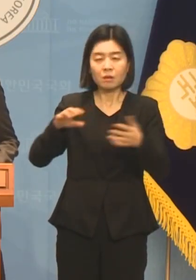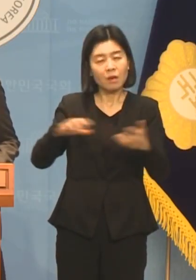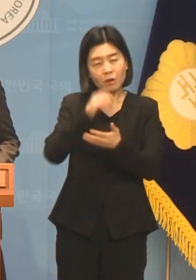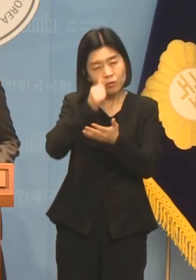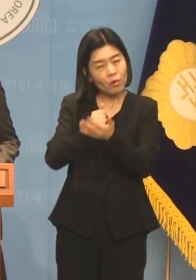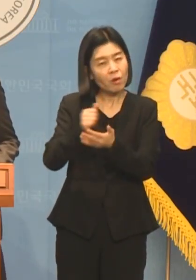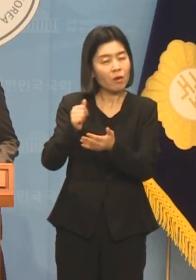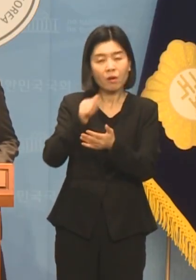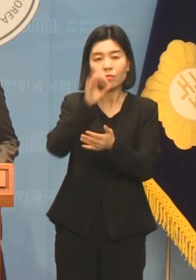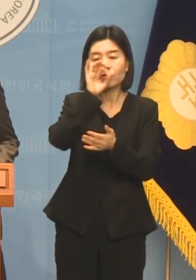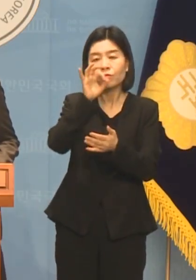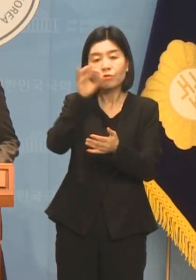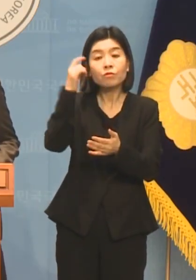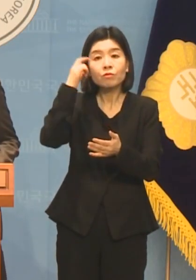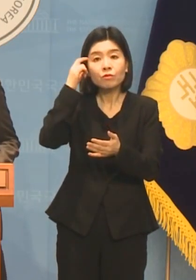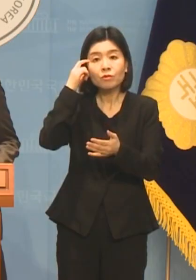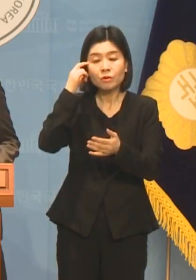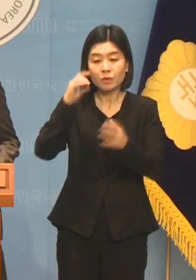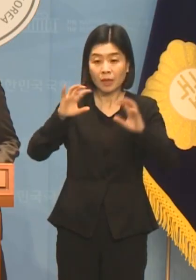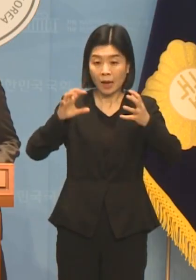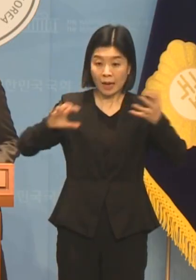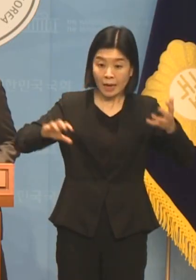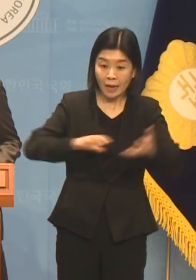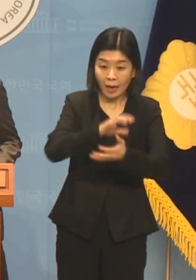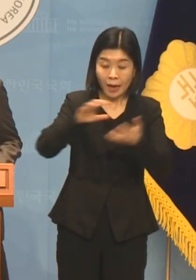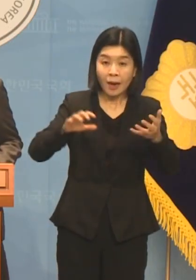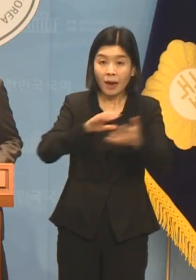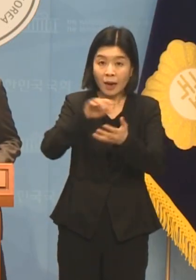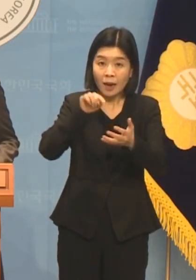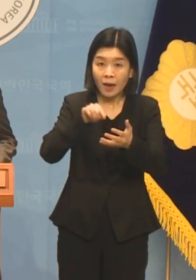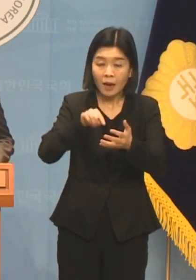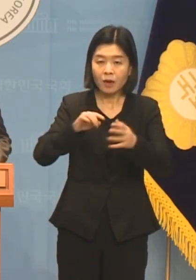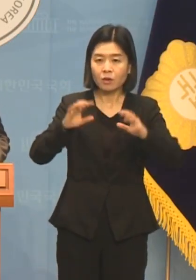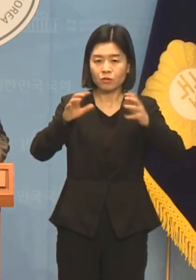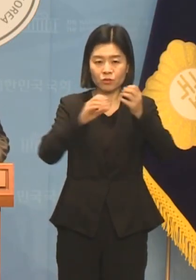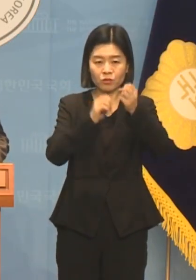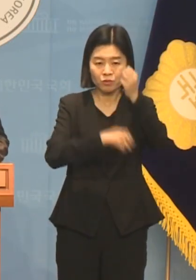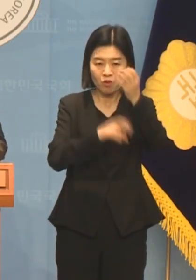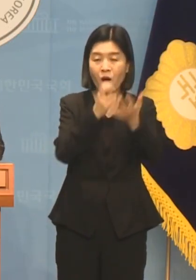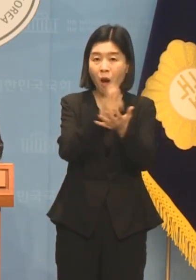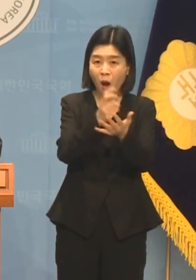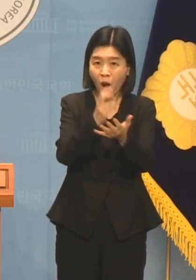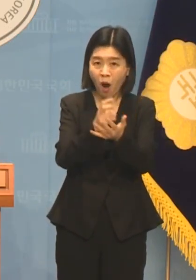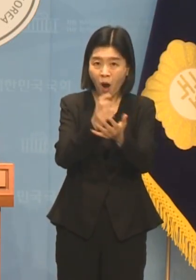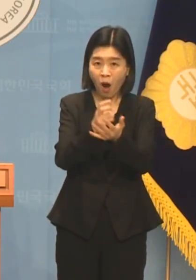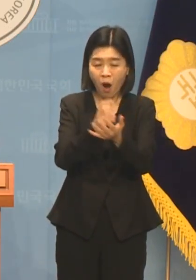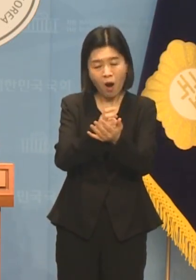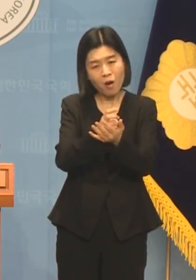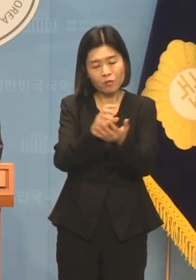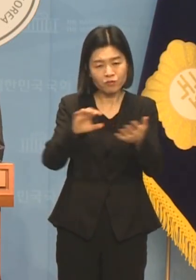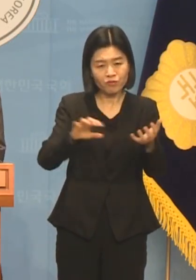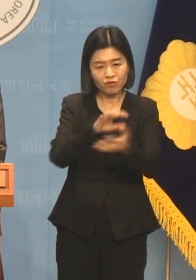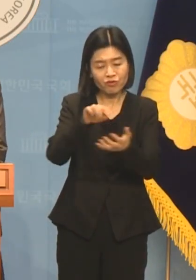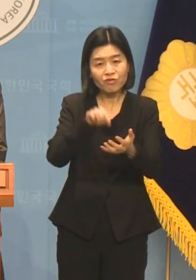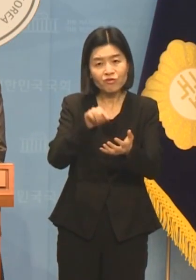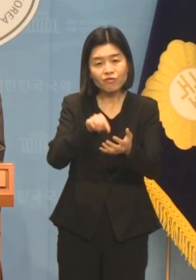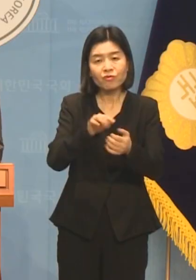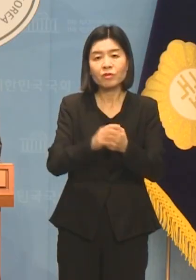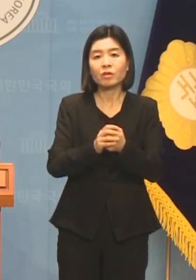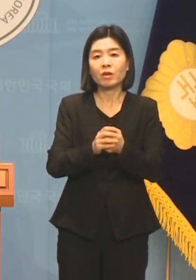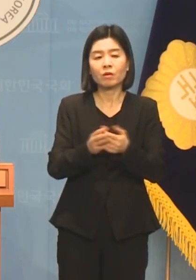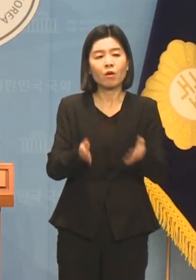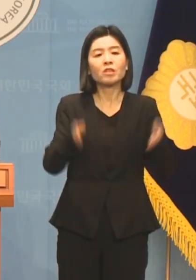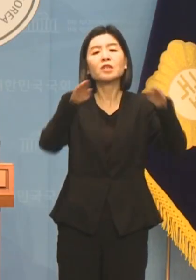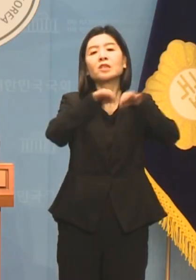그리고 내란이라는 것에 대해서 국헌문란 조항에 대해서는 어떤 기관을 영구적으로